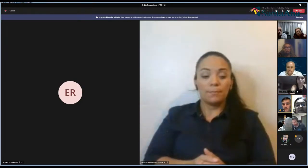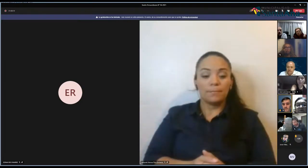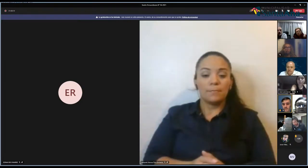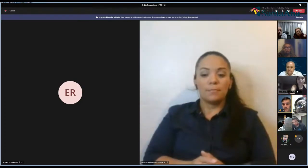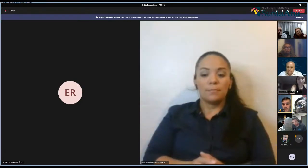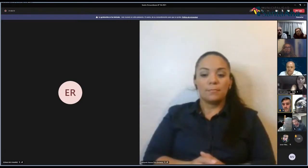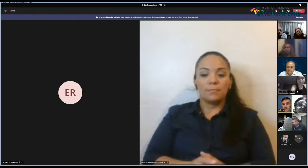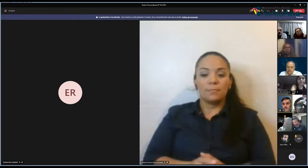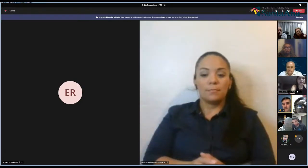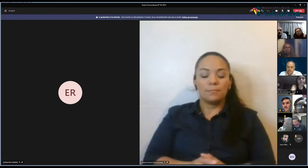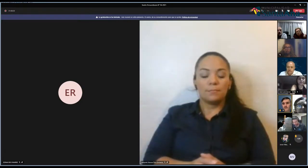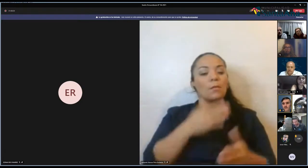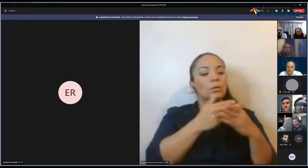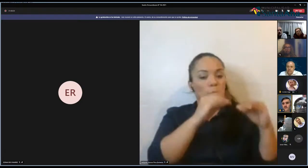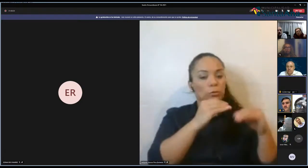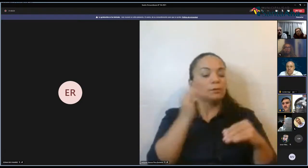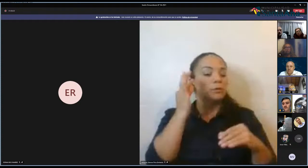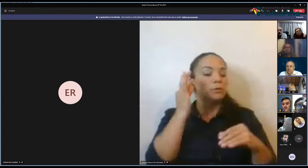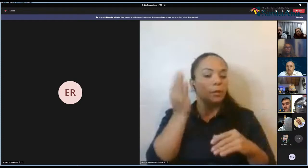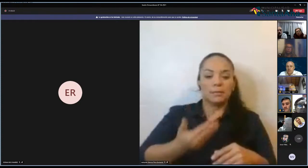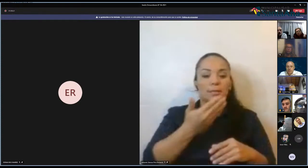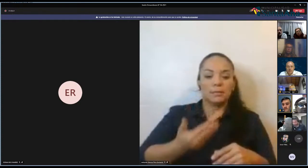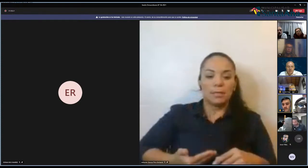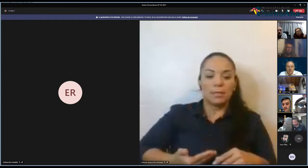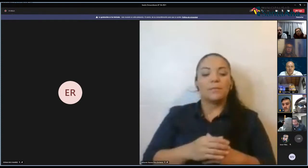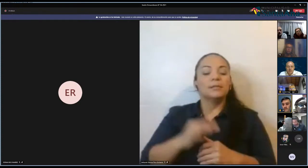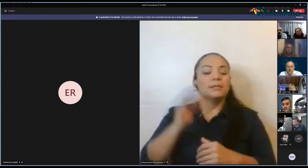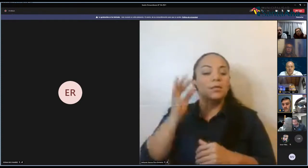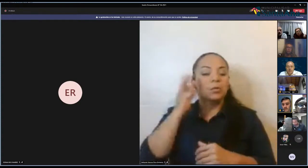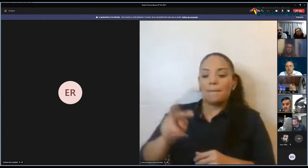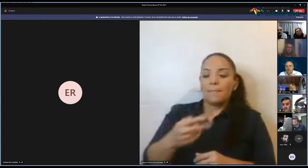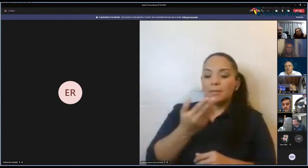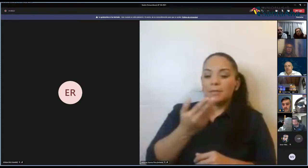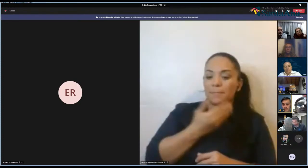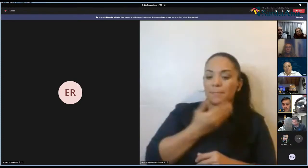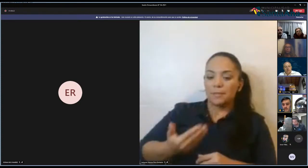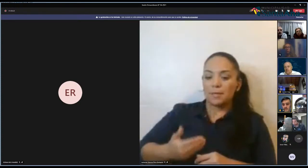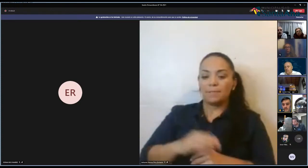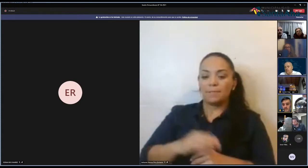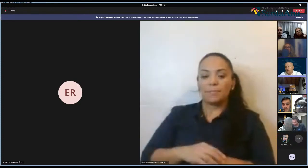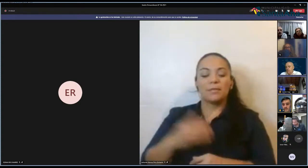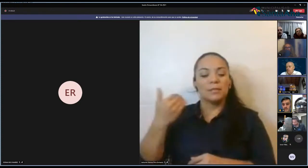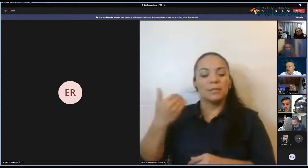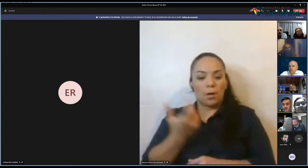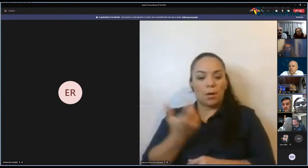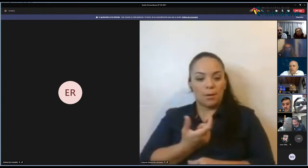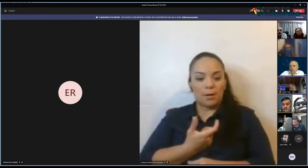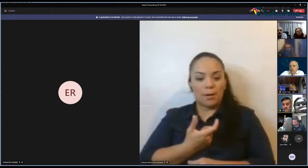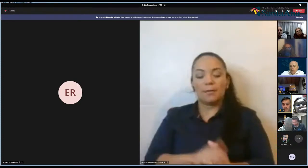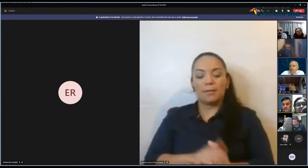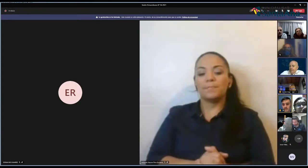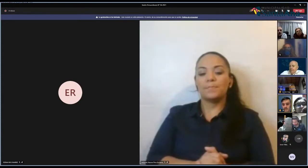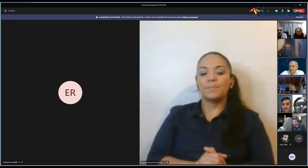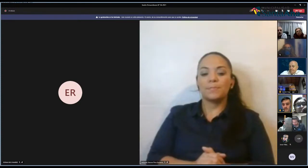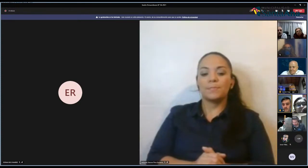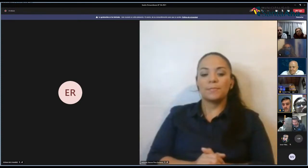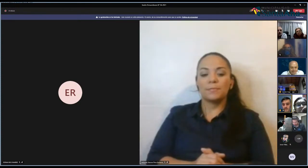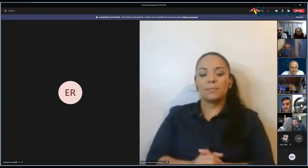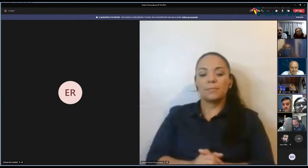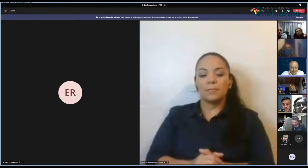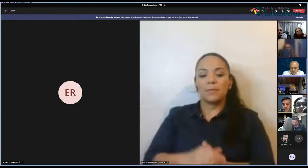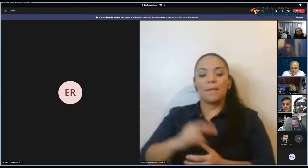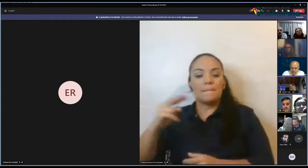muy buena noche señora presidente señora vicepresidente señor alcalde señora alcaldesa